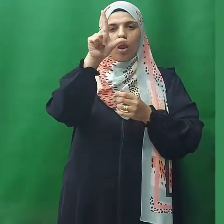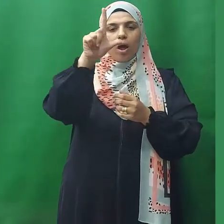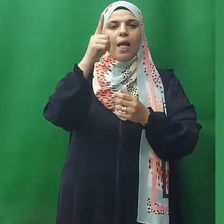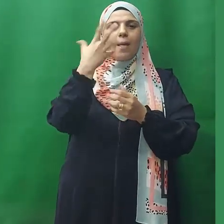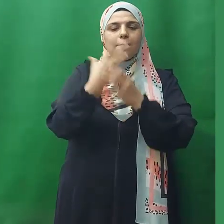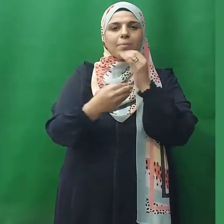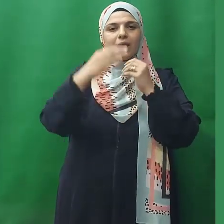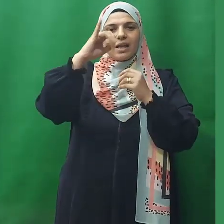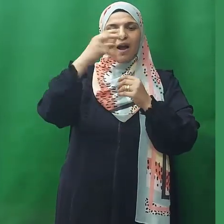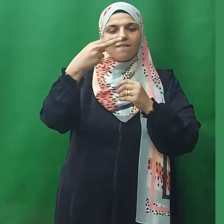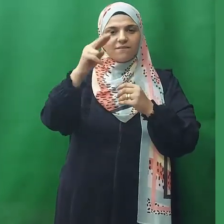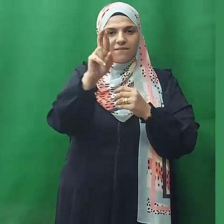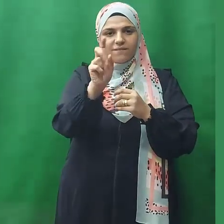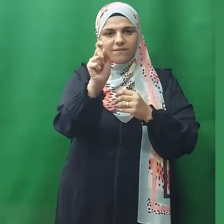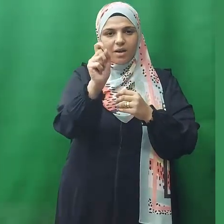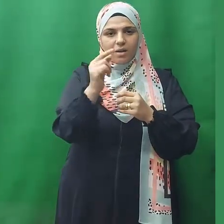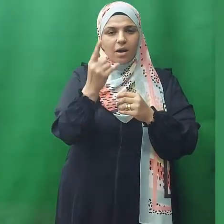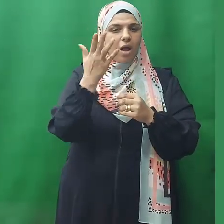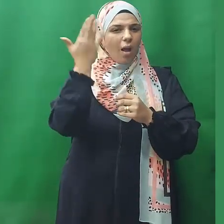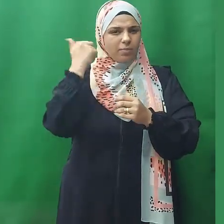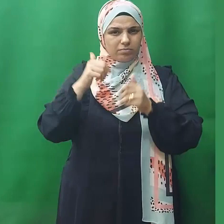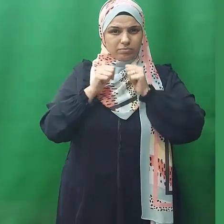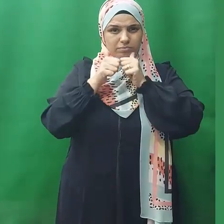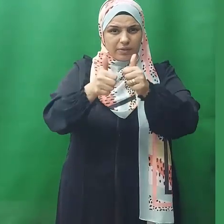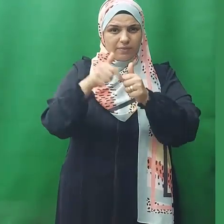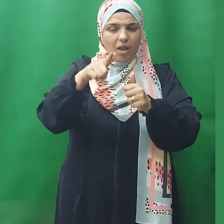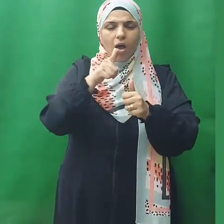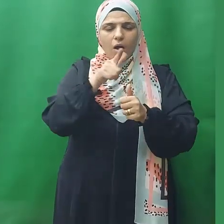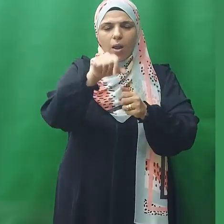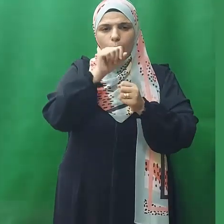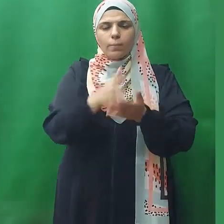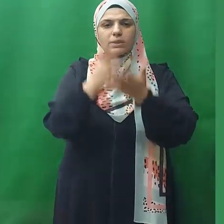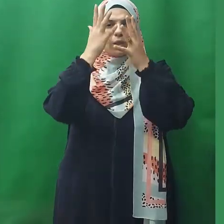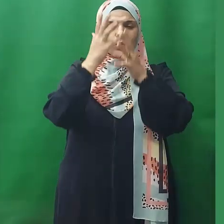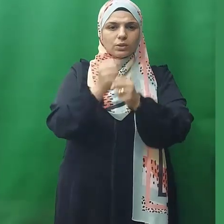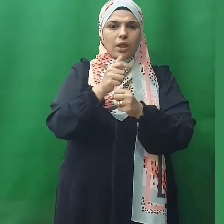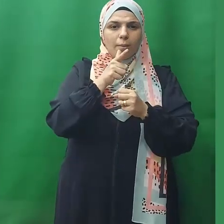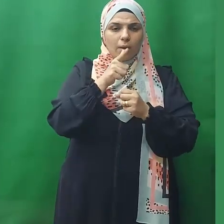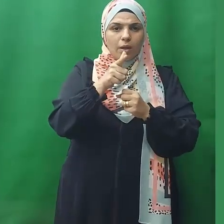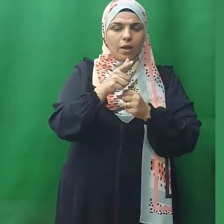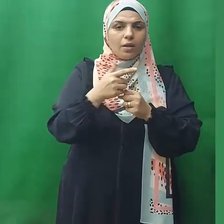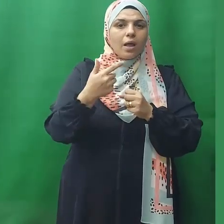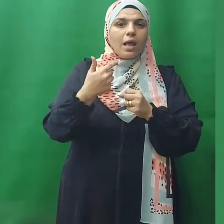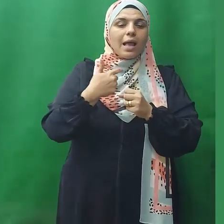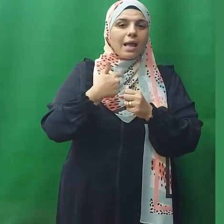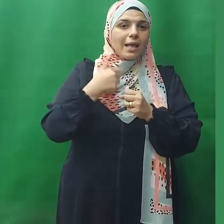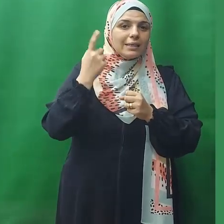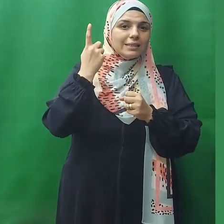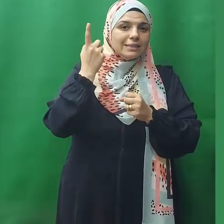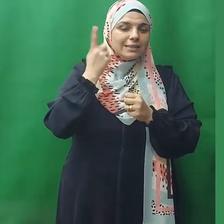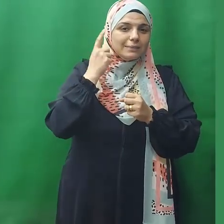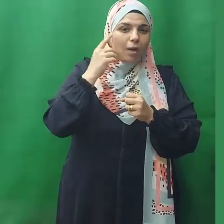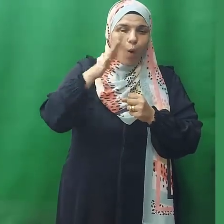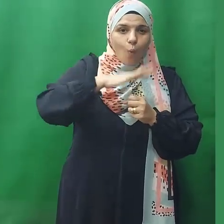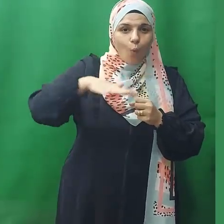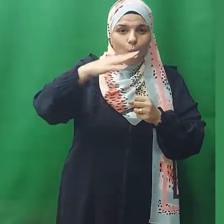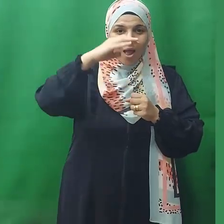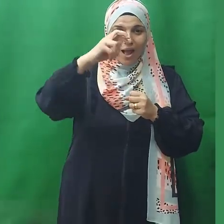معي جعفر قال رسول الله صلى الله عليه وسلم اصنعوا لال جعفر طعاما فقد اتاهم